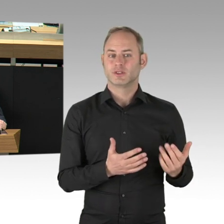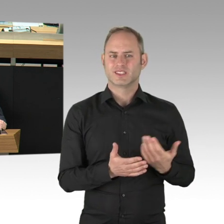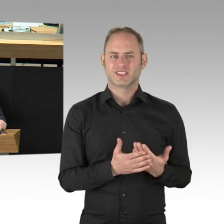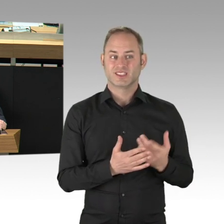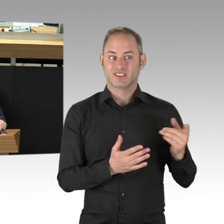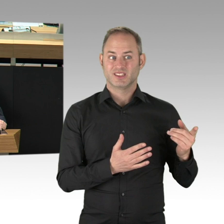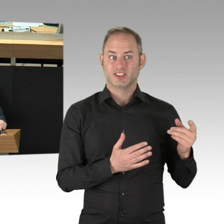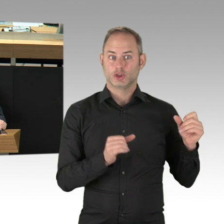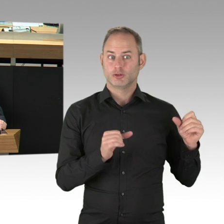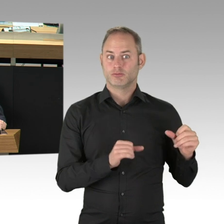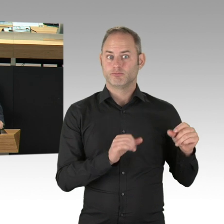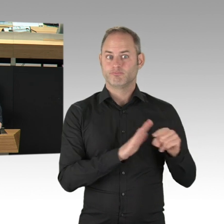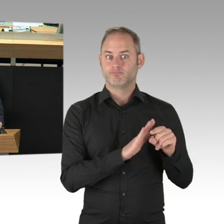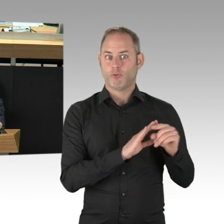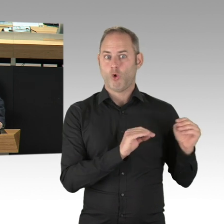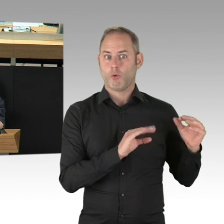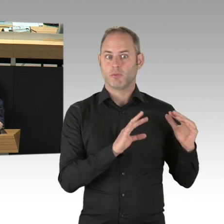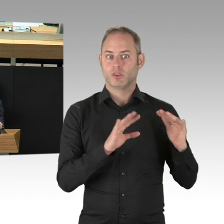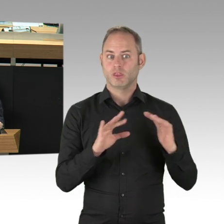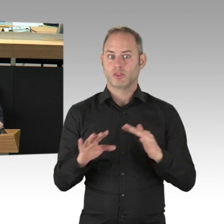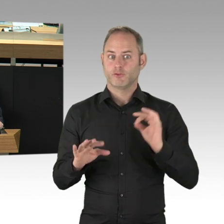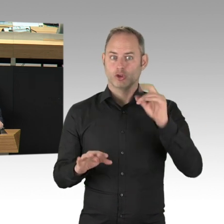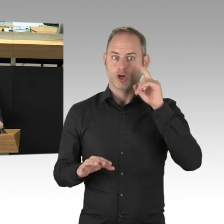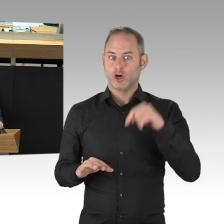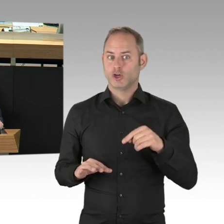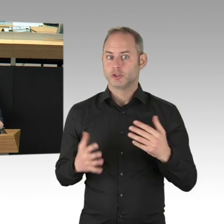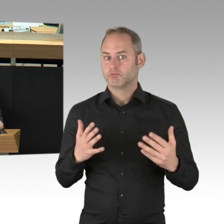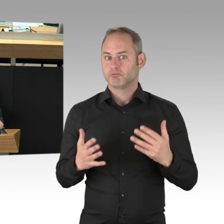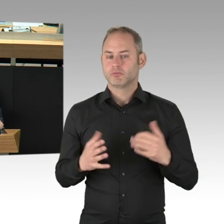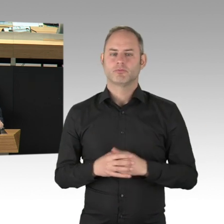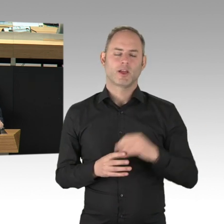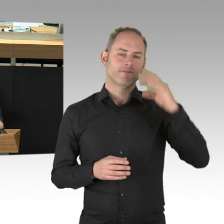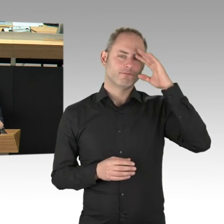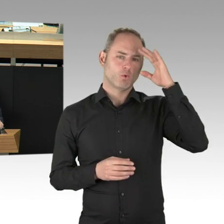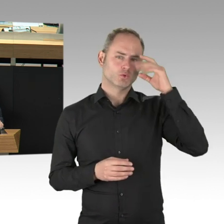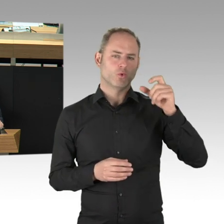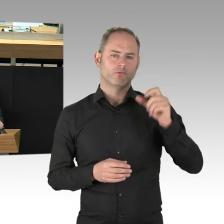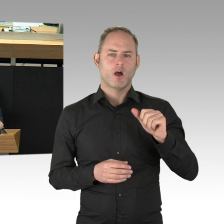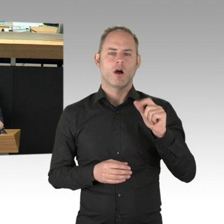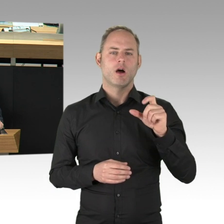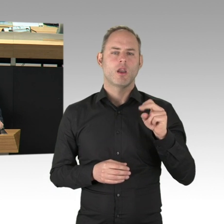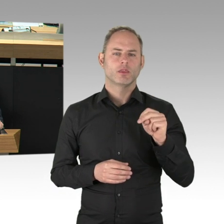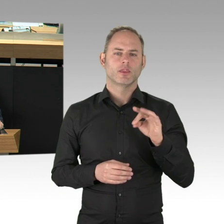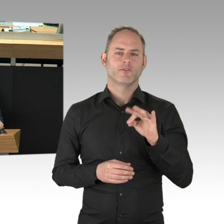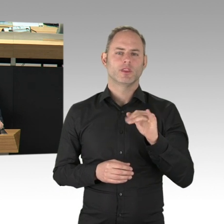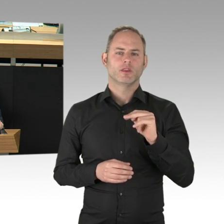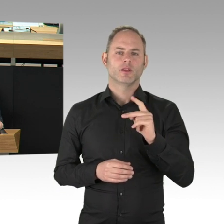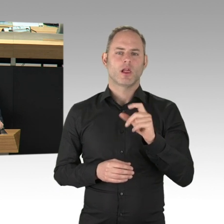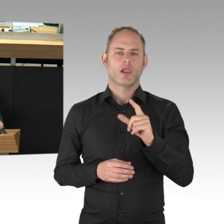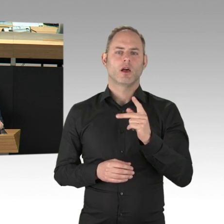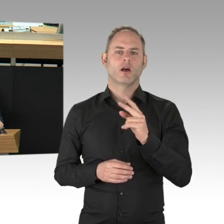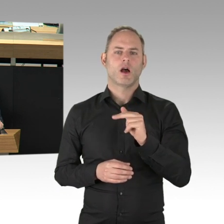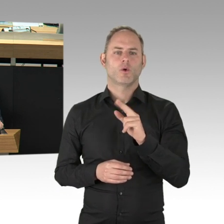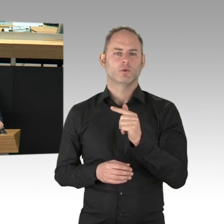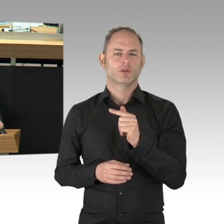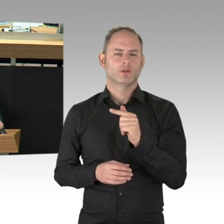Auge sehen müssen. Man hat mich als Zionisten beschimpft und Palästina gerufen. Ein Mann mit leichtem Bart rief mir zu: Gott wird